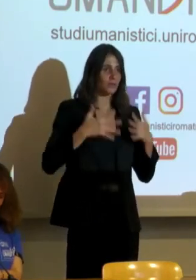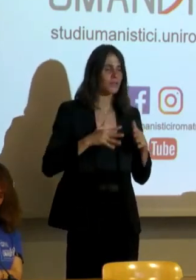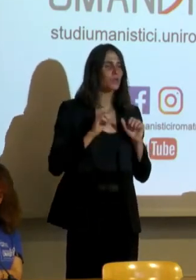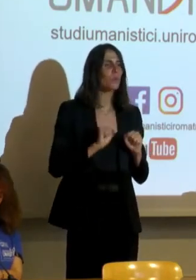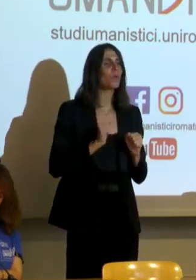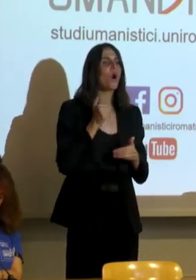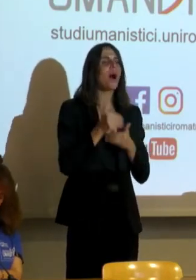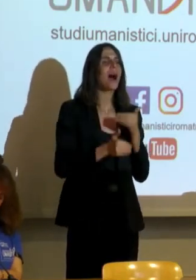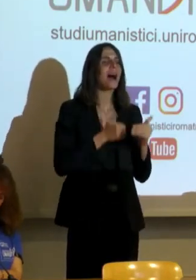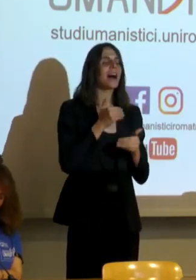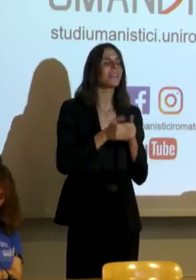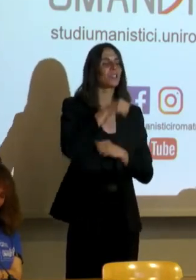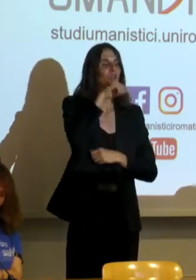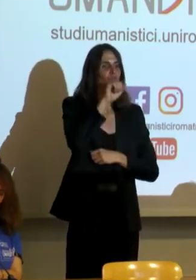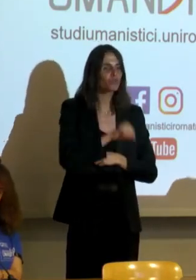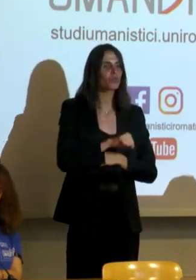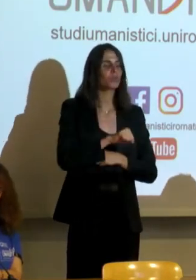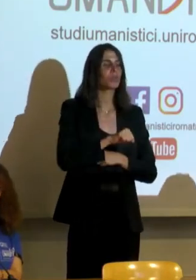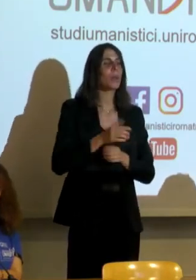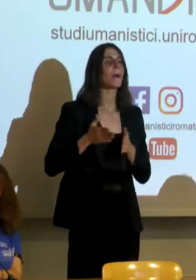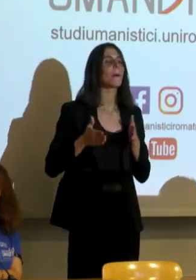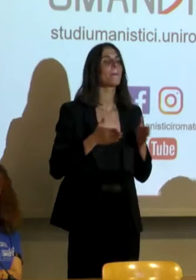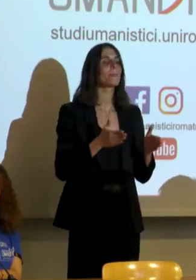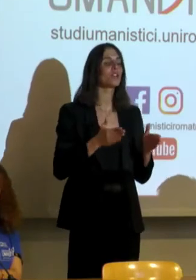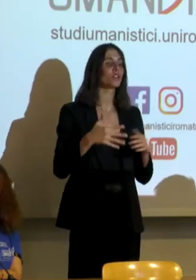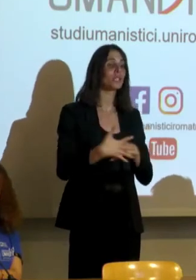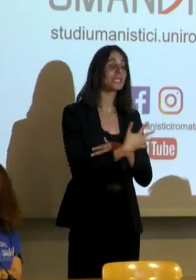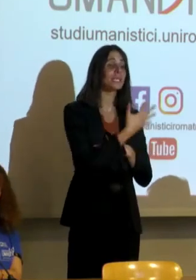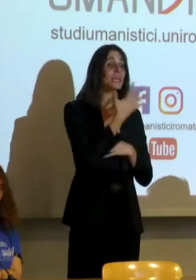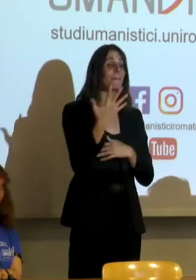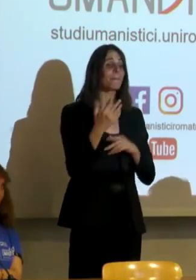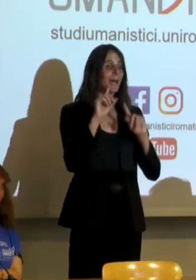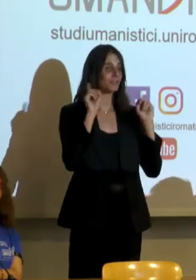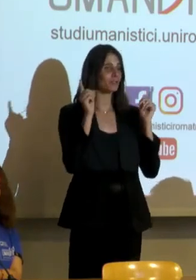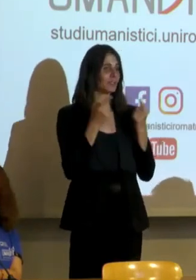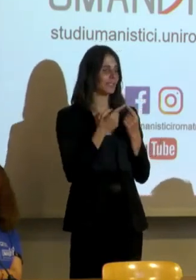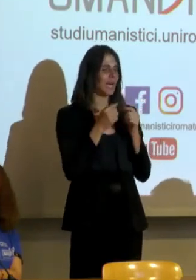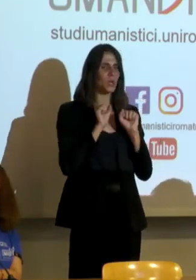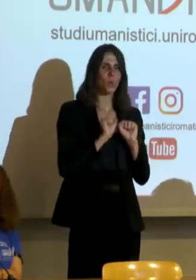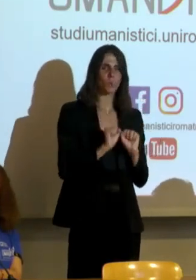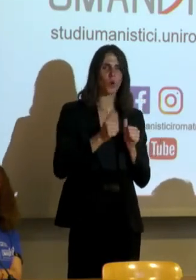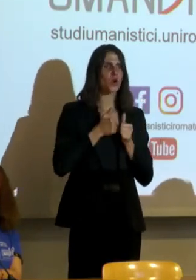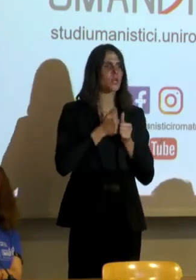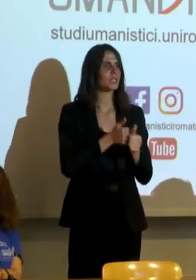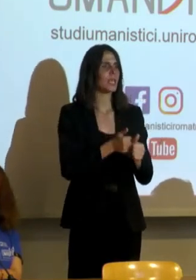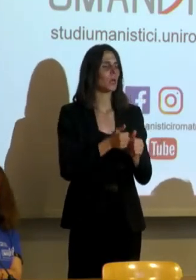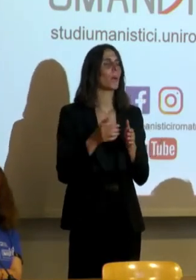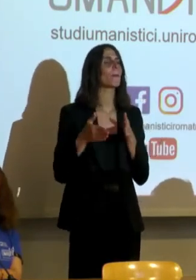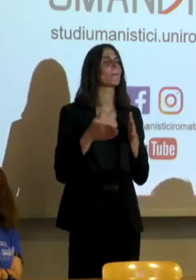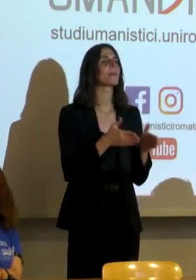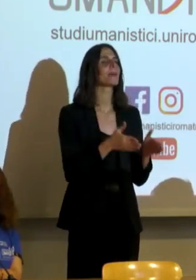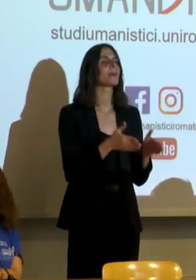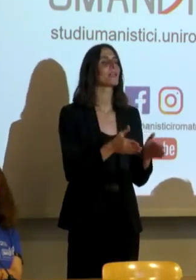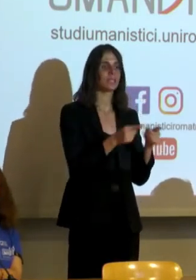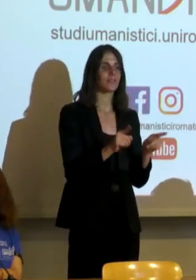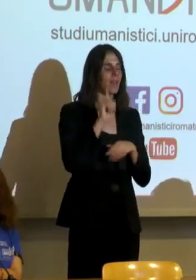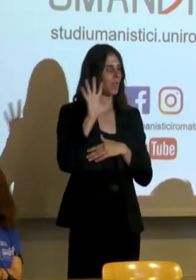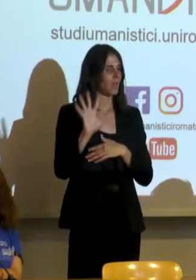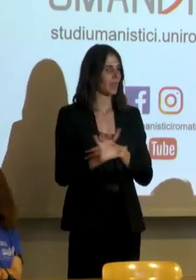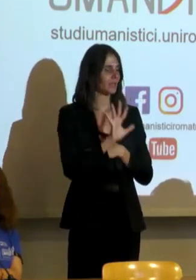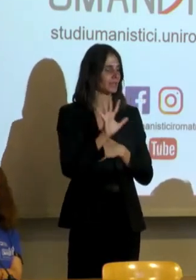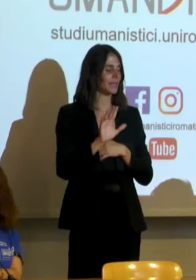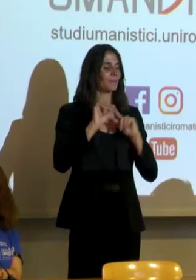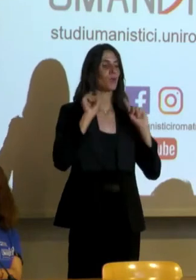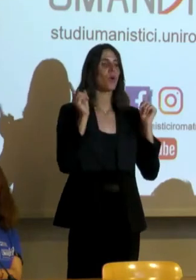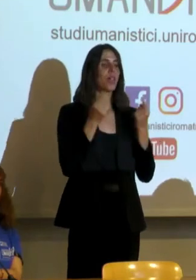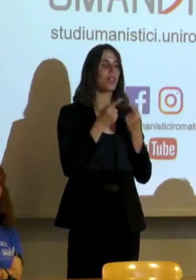magistrali avrebbe l'opportunità di seguire appunto percorsi differenti. La laurea magistrale in scienze